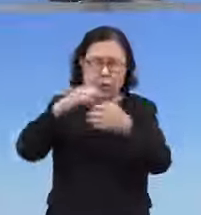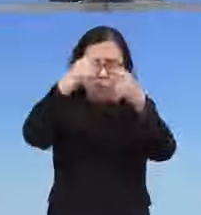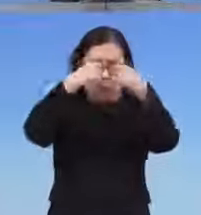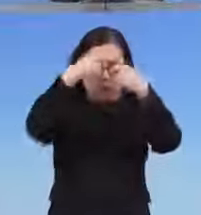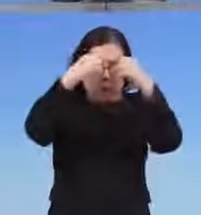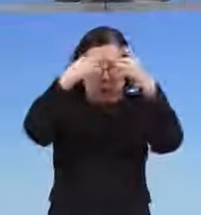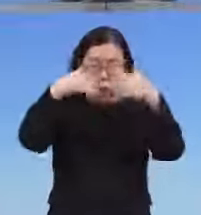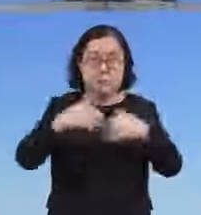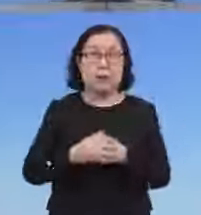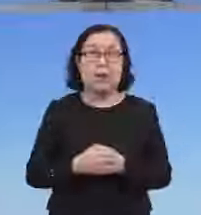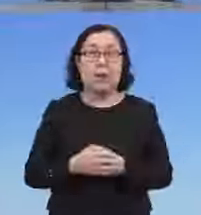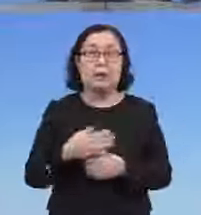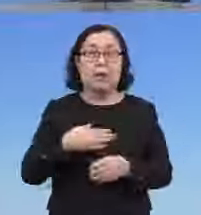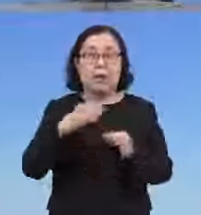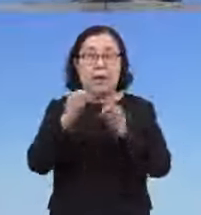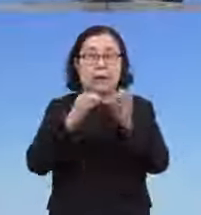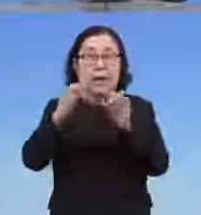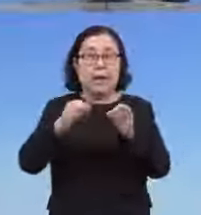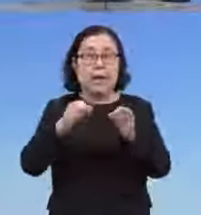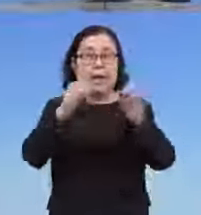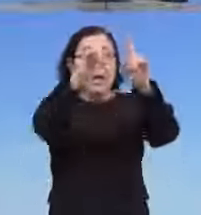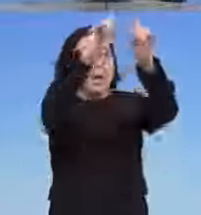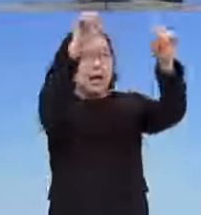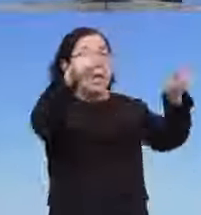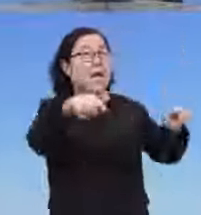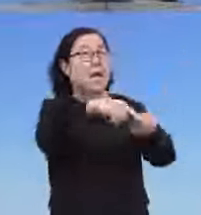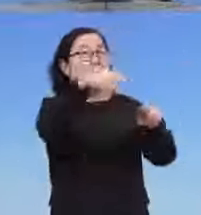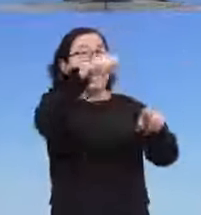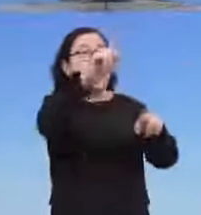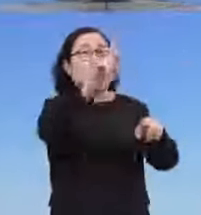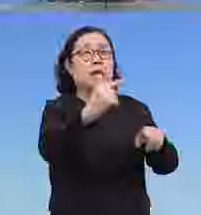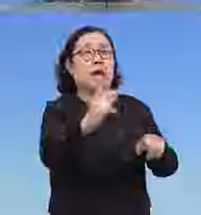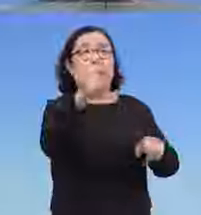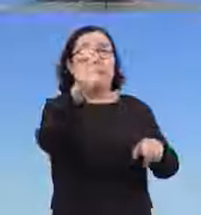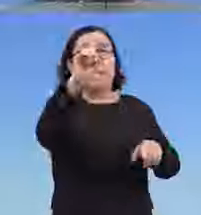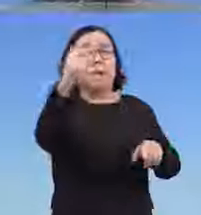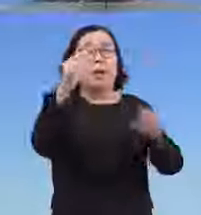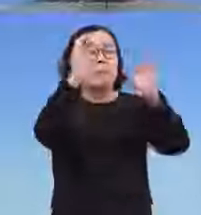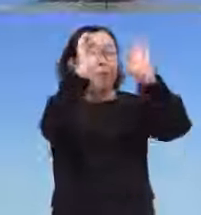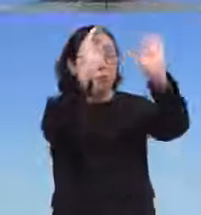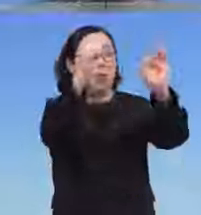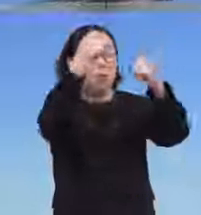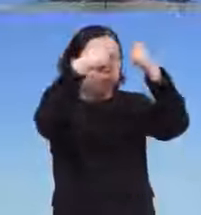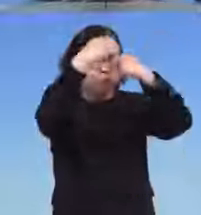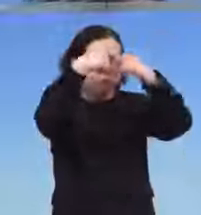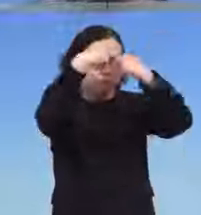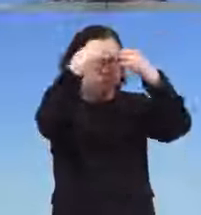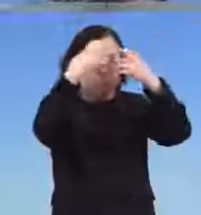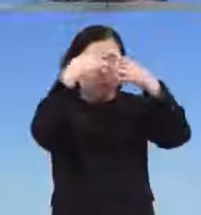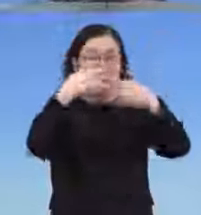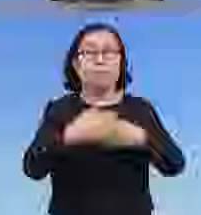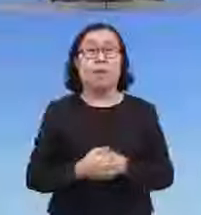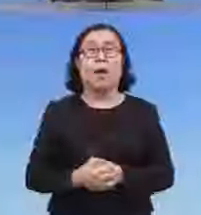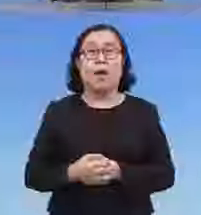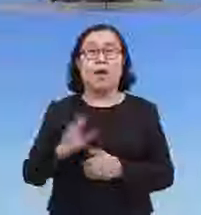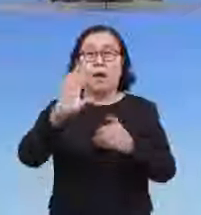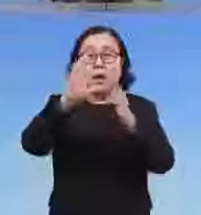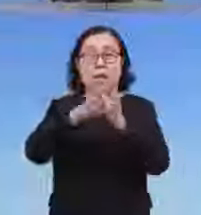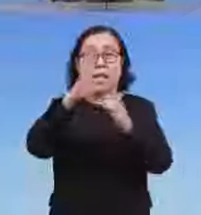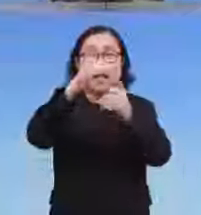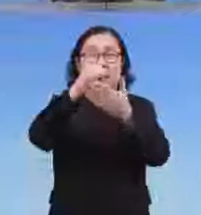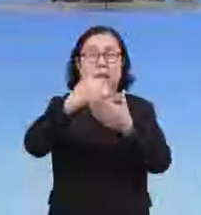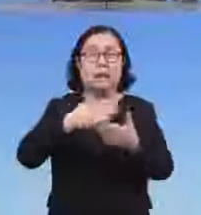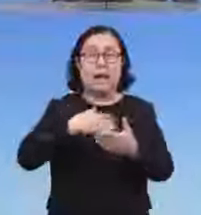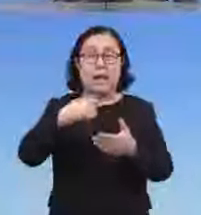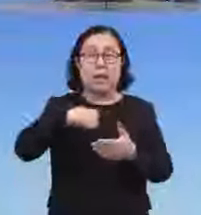가게 바깥으로 나가서 내 가게 간판을 보면서 또 하염없이 울었습니다. 왜냐하니까 그날 하나님이 제게 주신